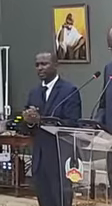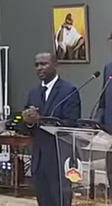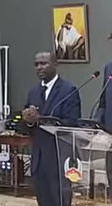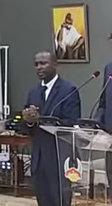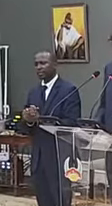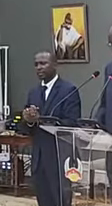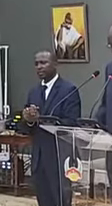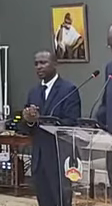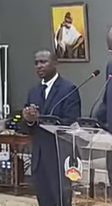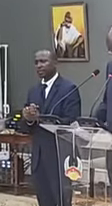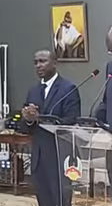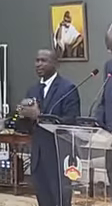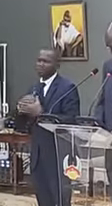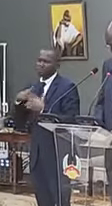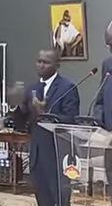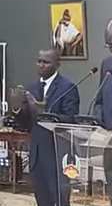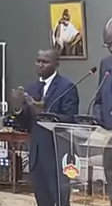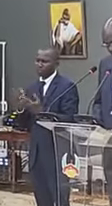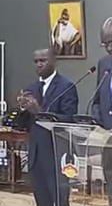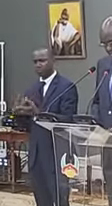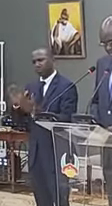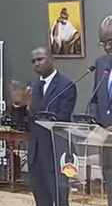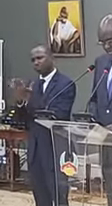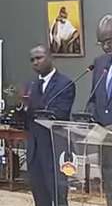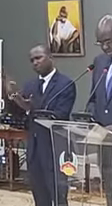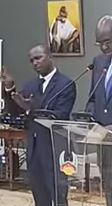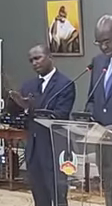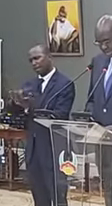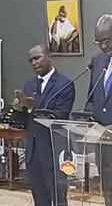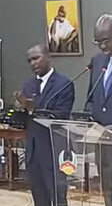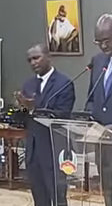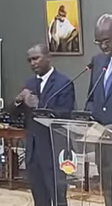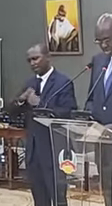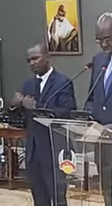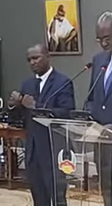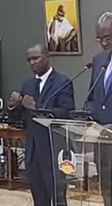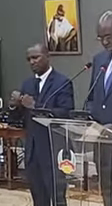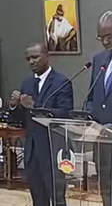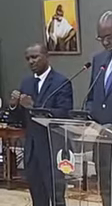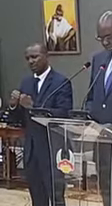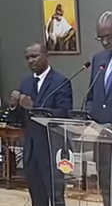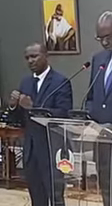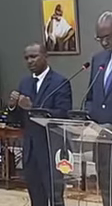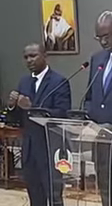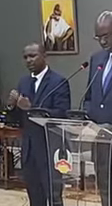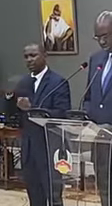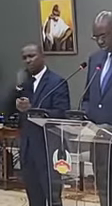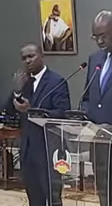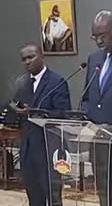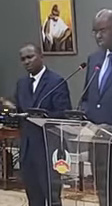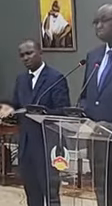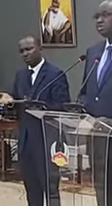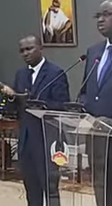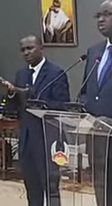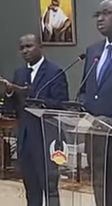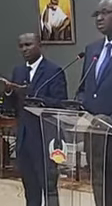e sob forma concessional, para garantir a melhoria, para assegurar a